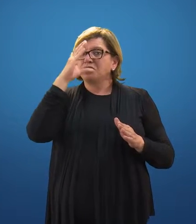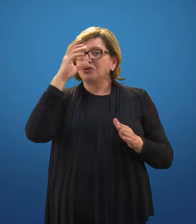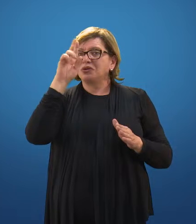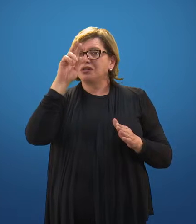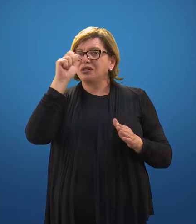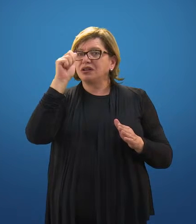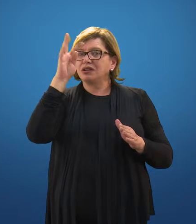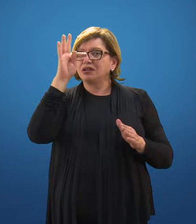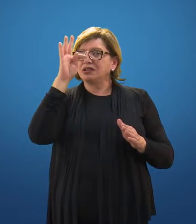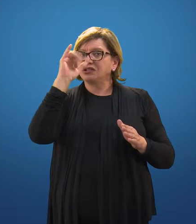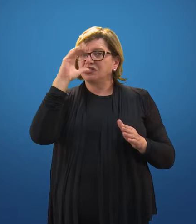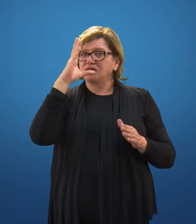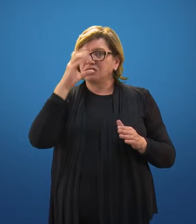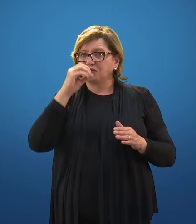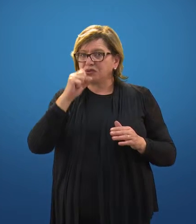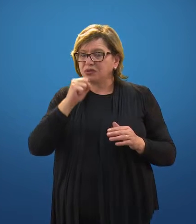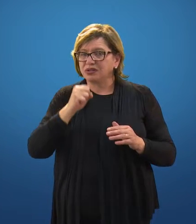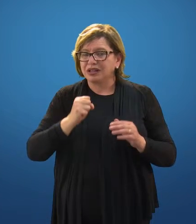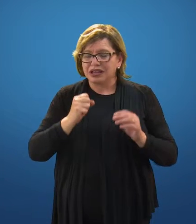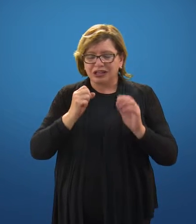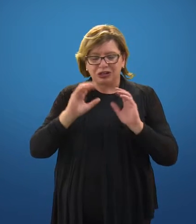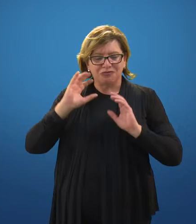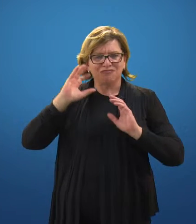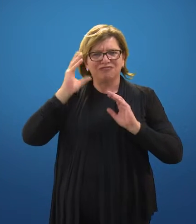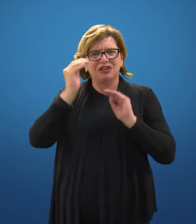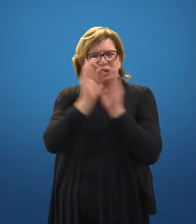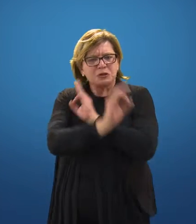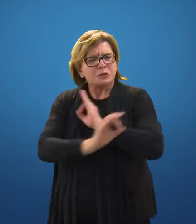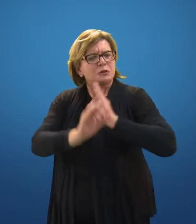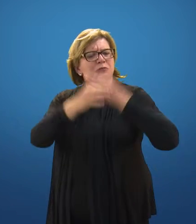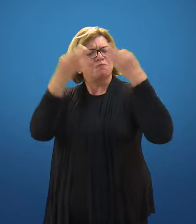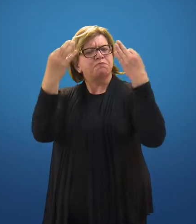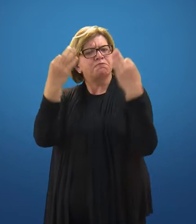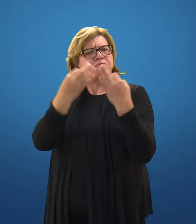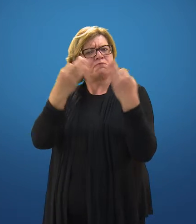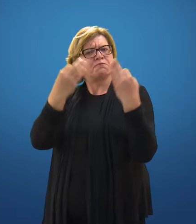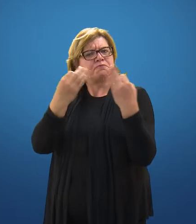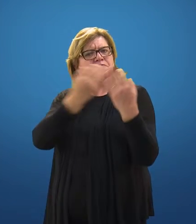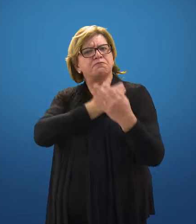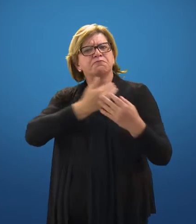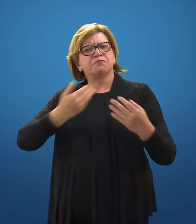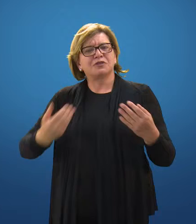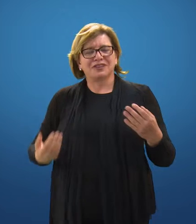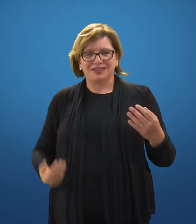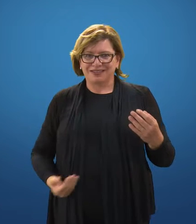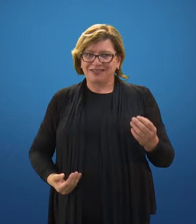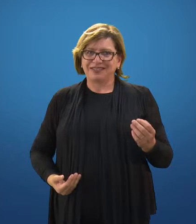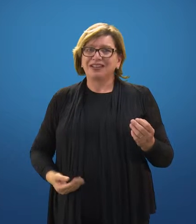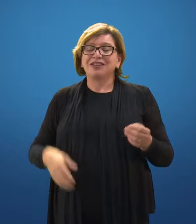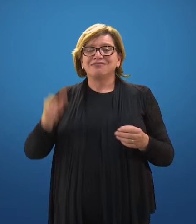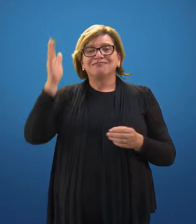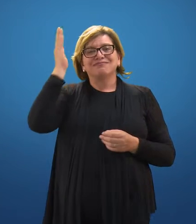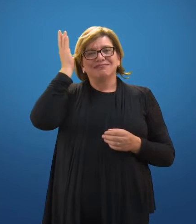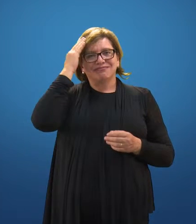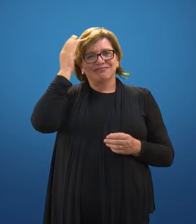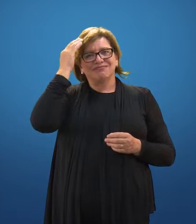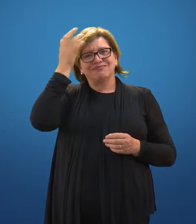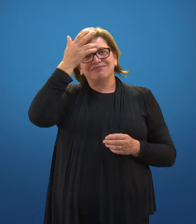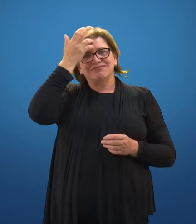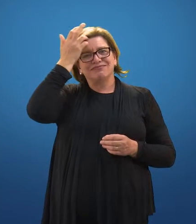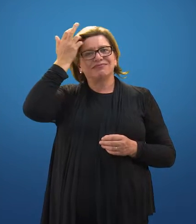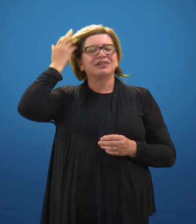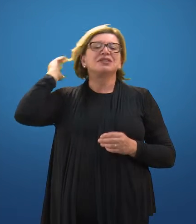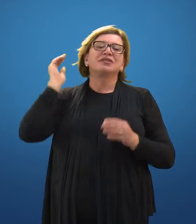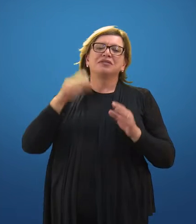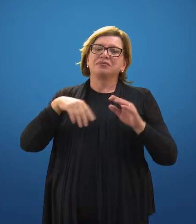Weber pensava que levaria à eficiência do serviço público, né? Lógico, sabemos que